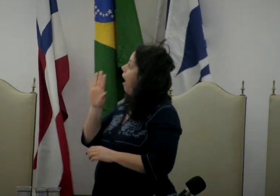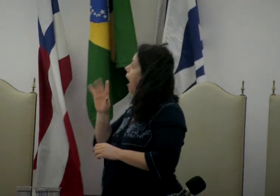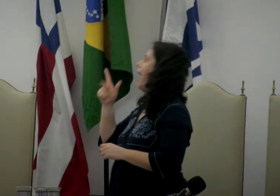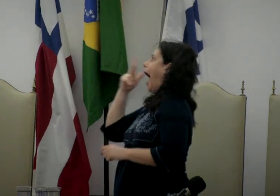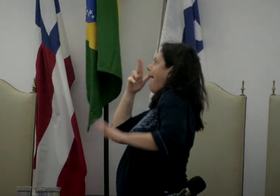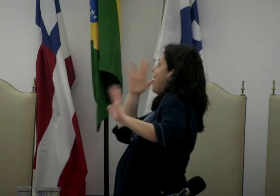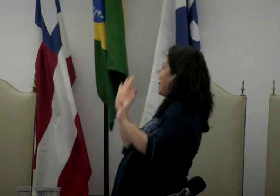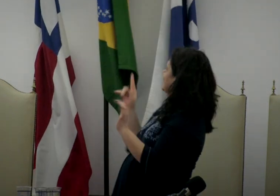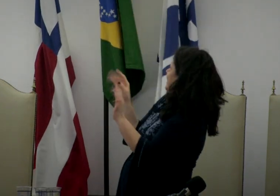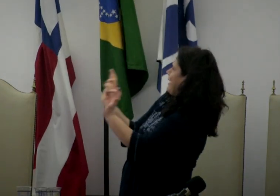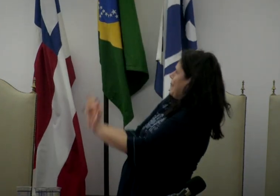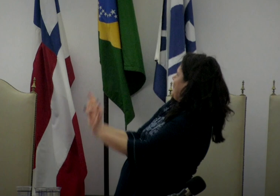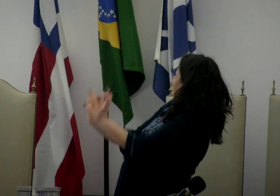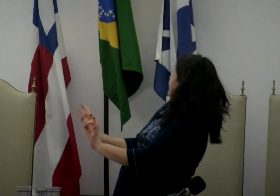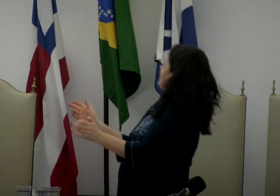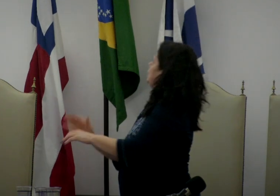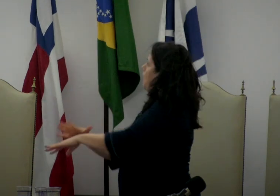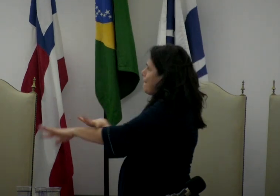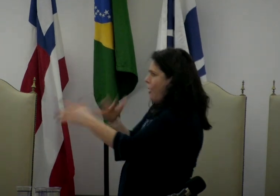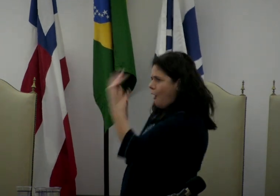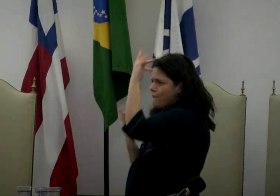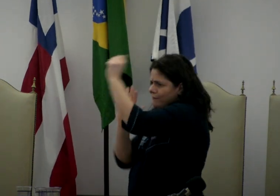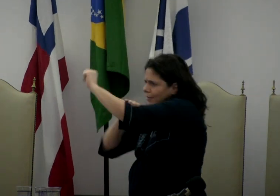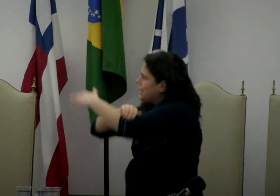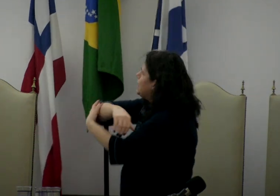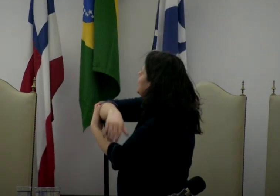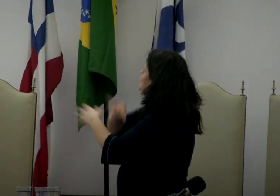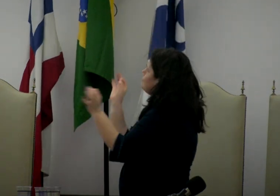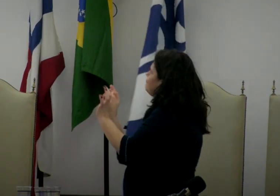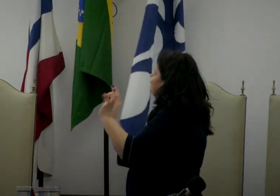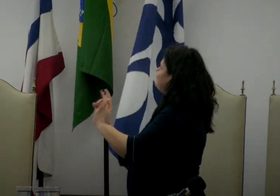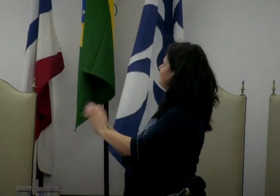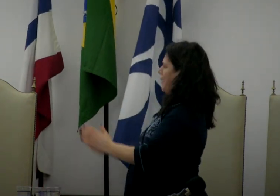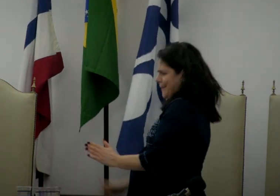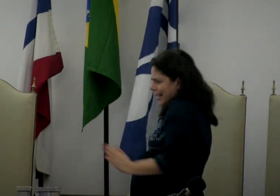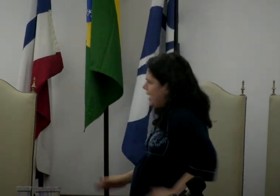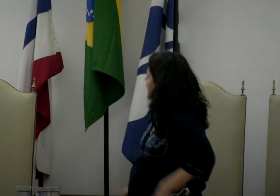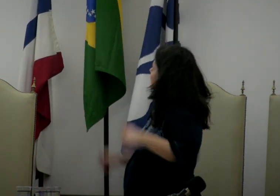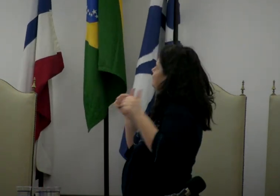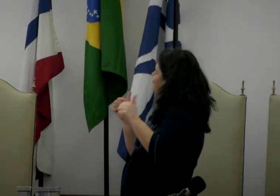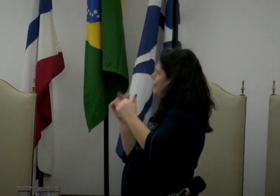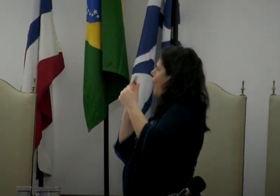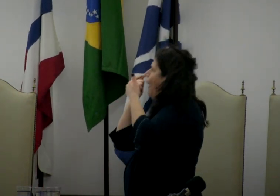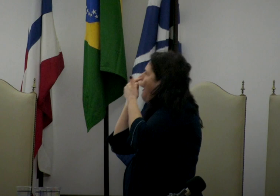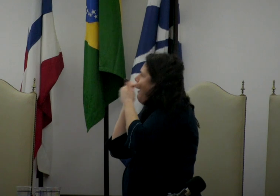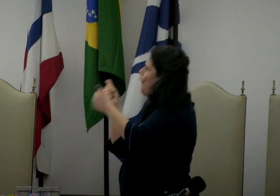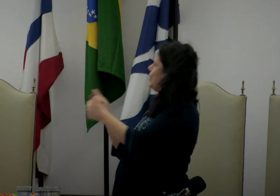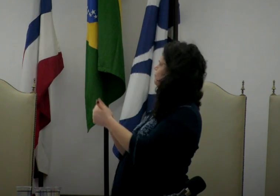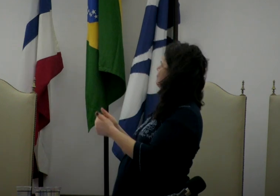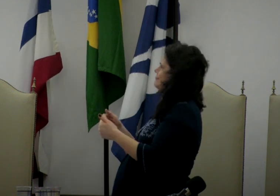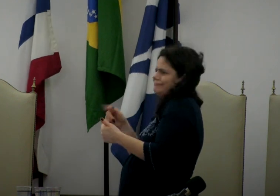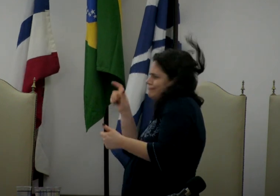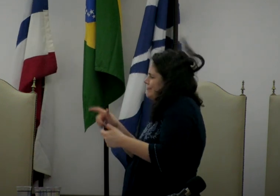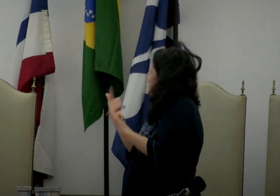mãe. Ela diz assim, olha, parece que ele estava perfeito, os movimentos dos braços, o movimento das